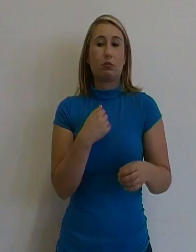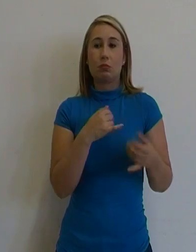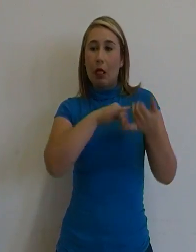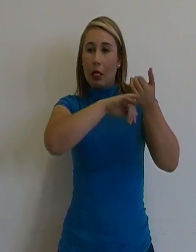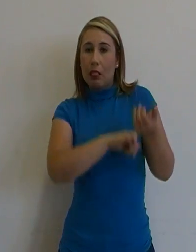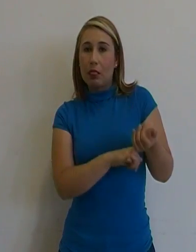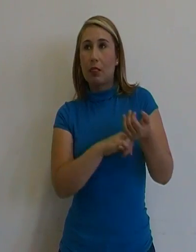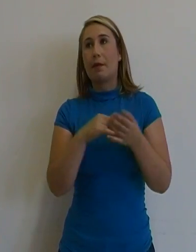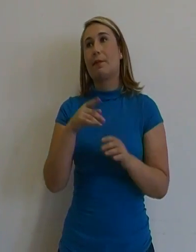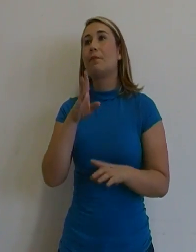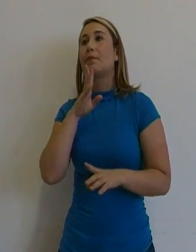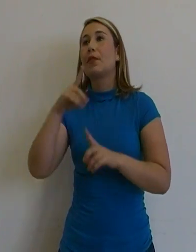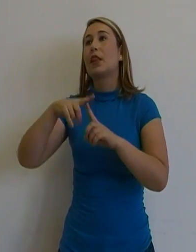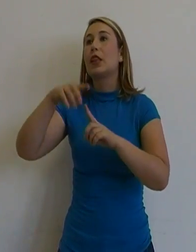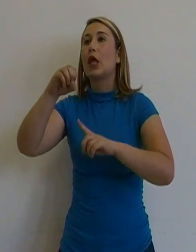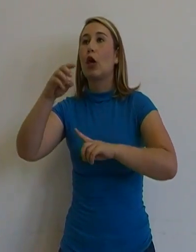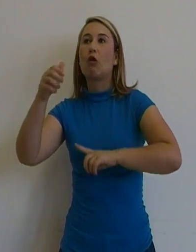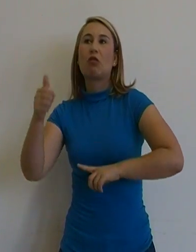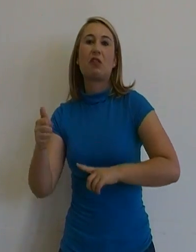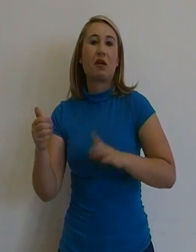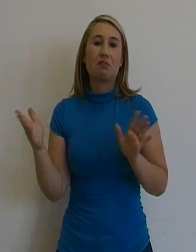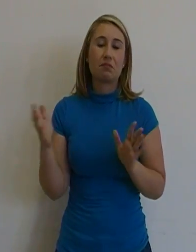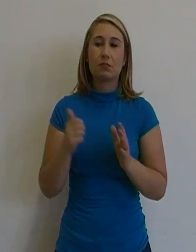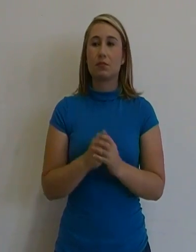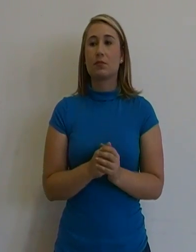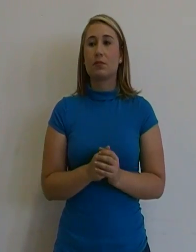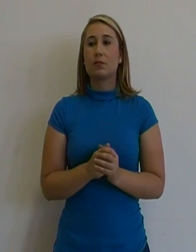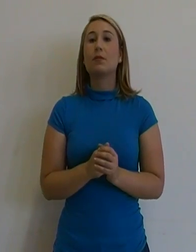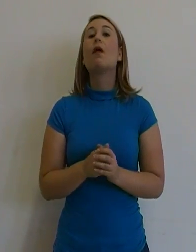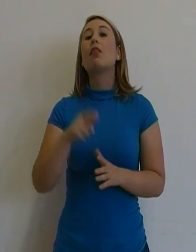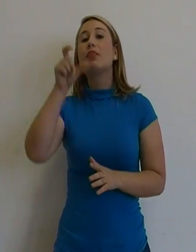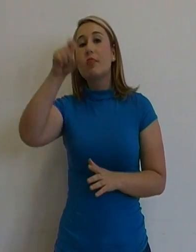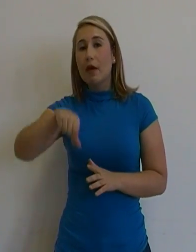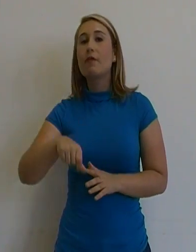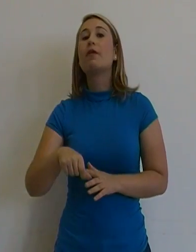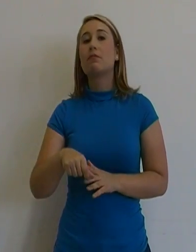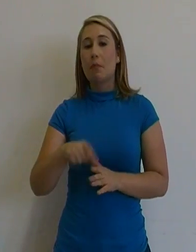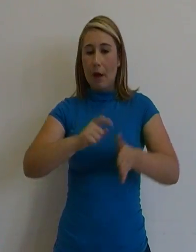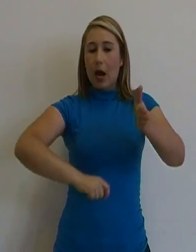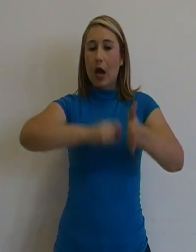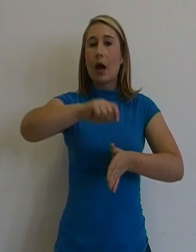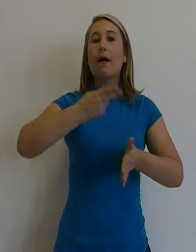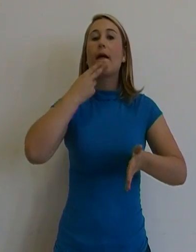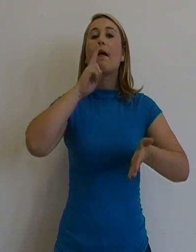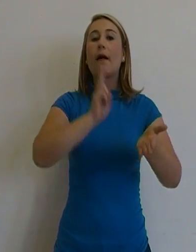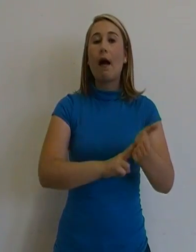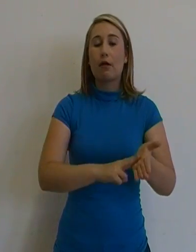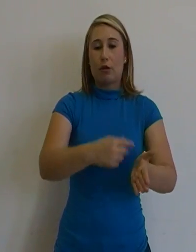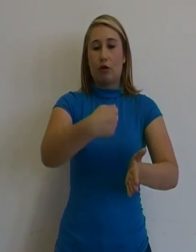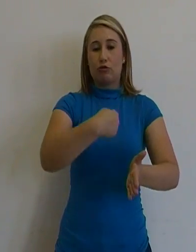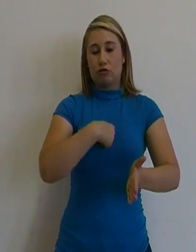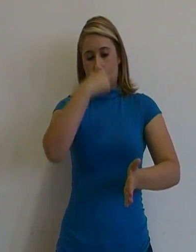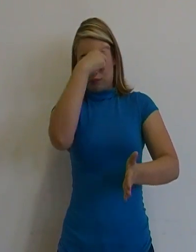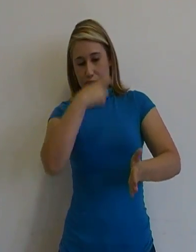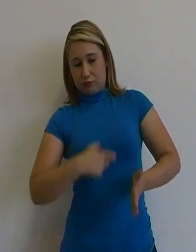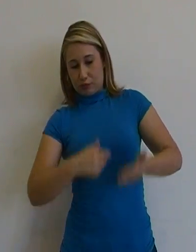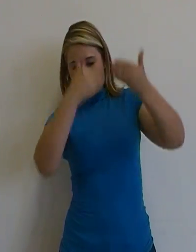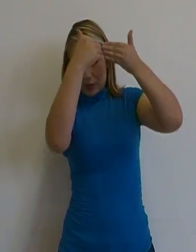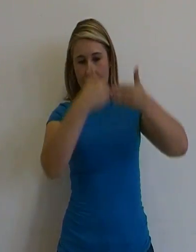de representación otorgado por la persona con discapacidad. El acudiente de